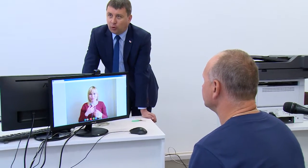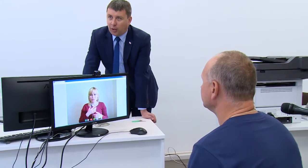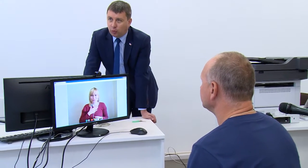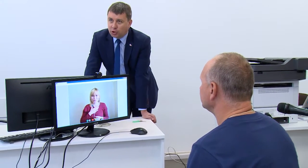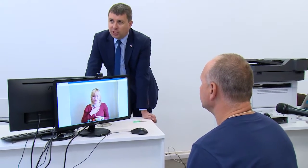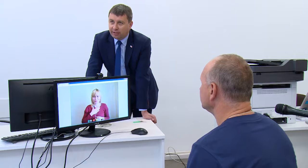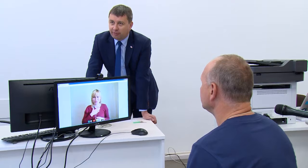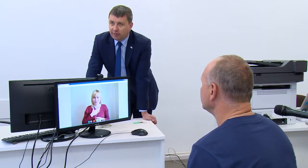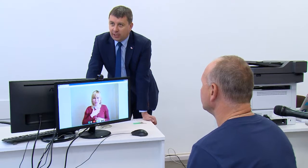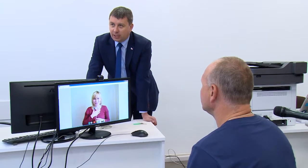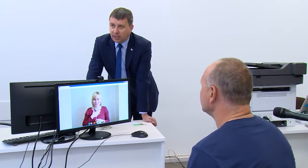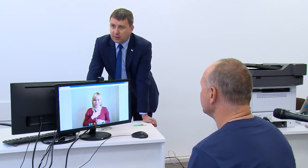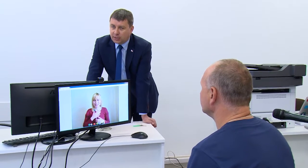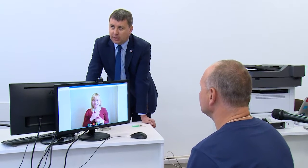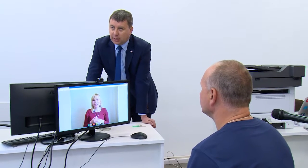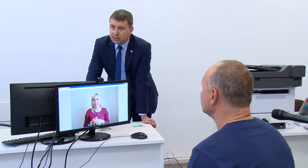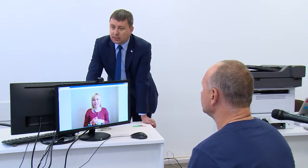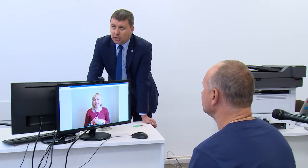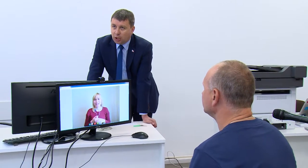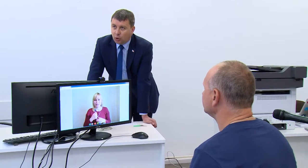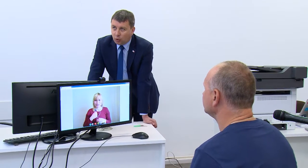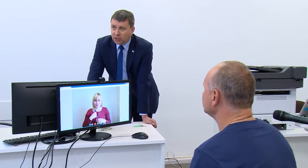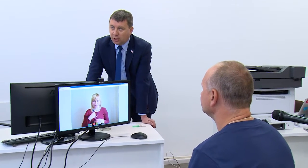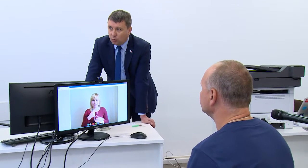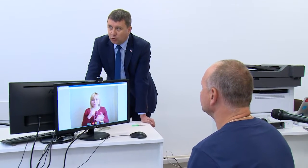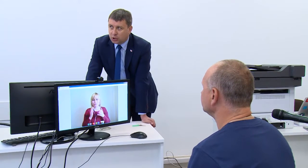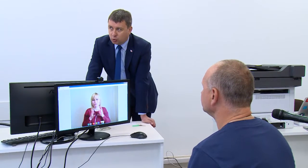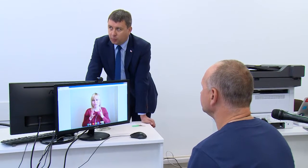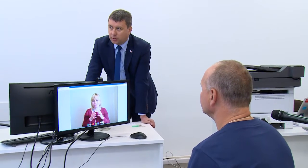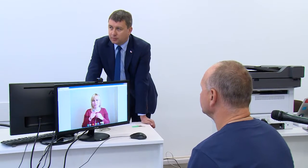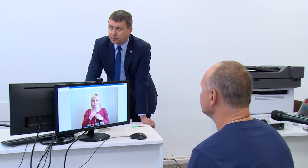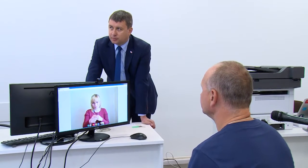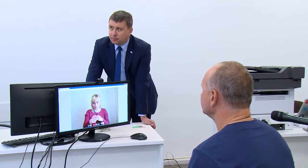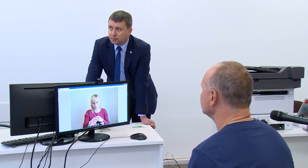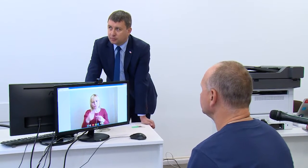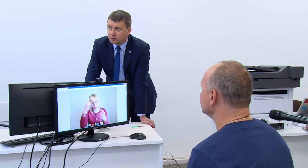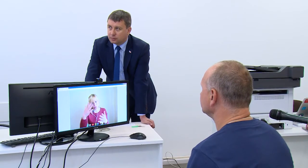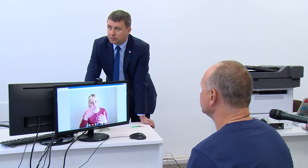которому обучены вы как специалист, он ему доступен?